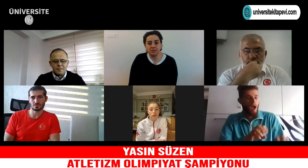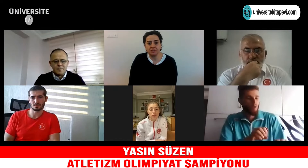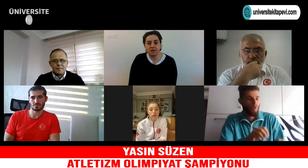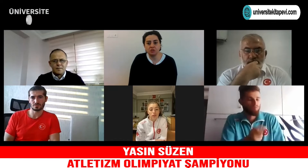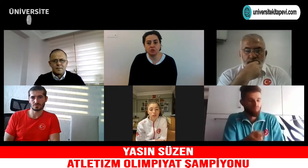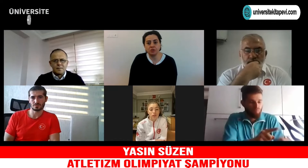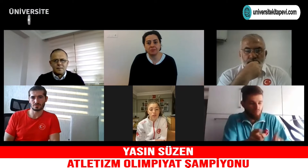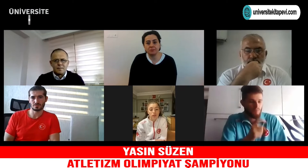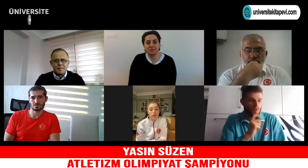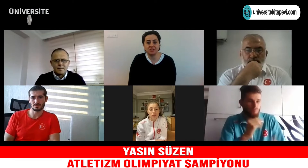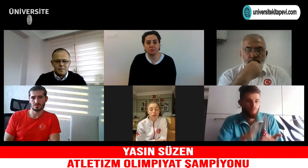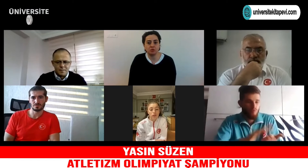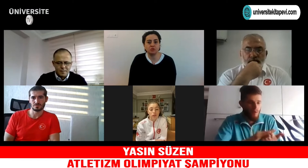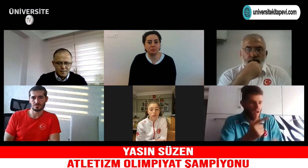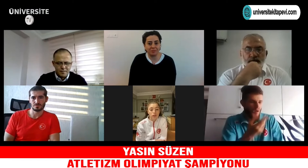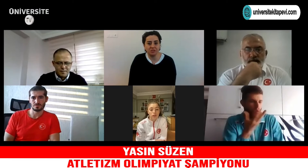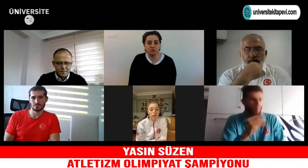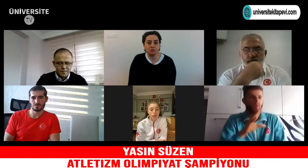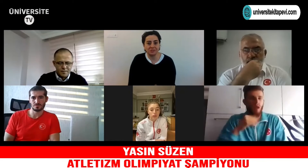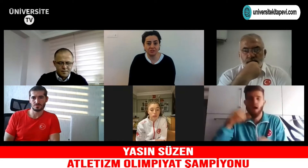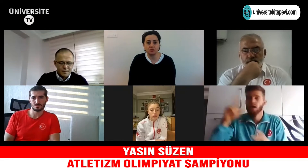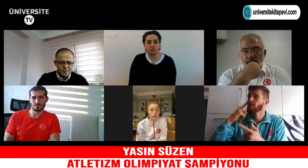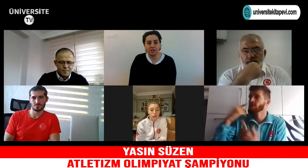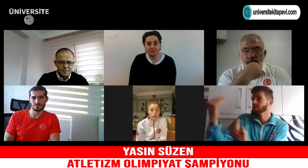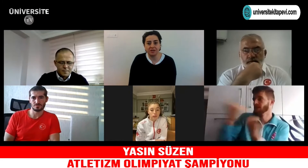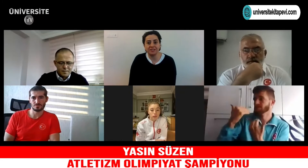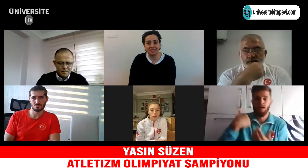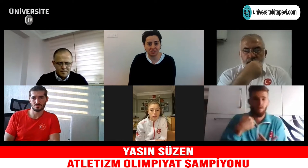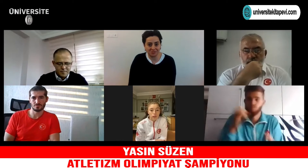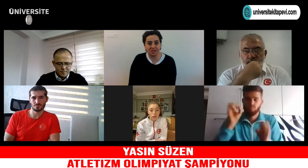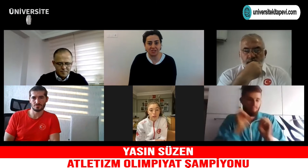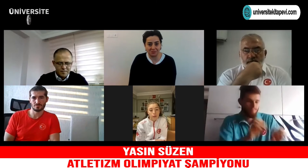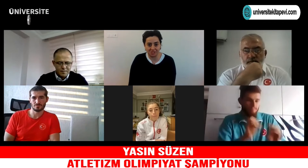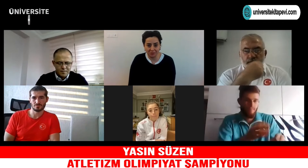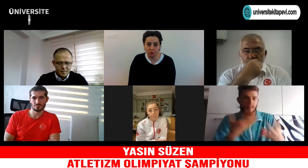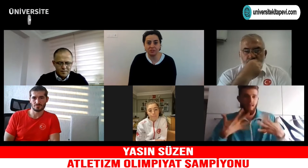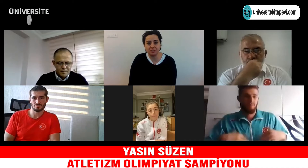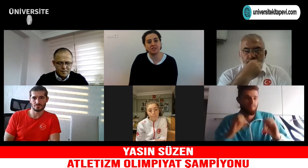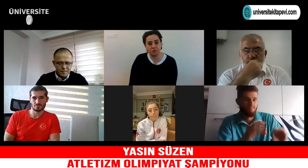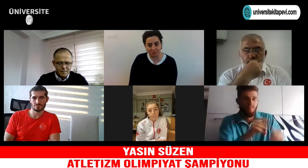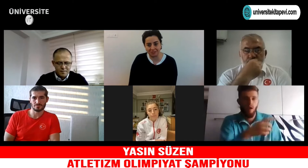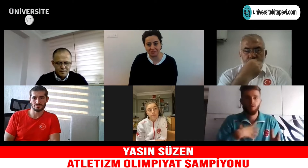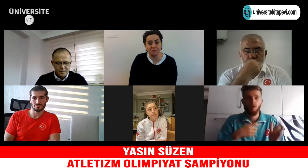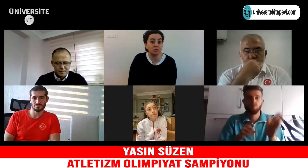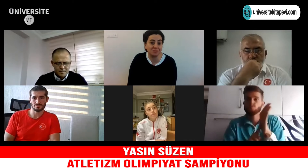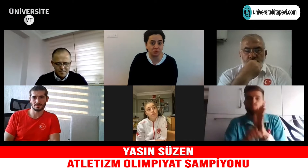olarak antrenör yapamayacağım düşünülmemeli. Çünkü sarı çocuklarla daha iyi iletişim sağlayabileceğimi, onları daha iyi yönlendirebileceğimi, onların